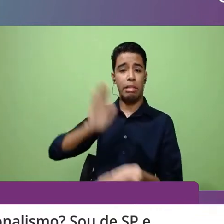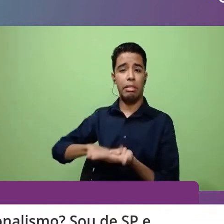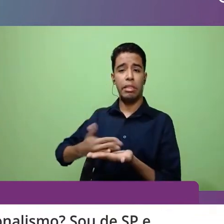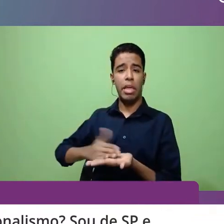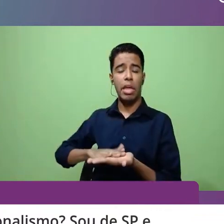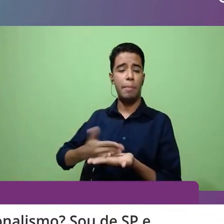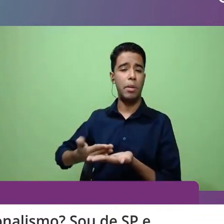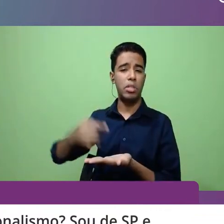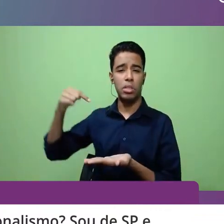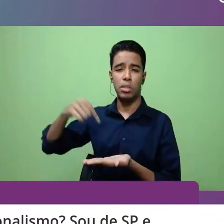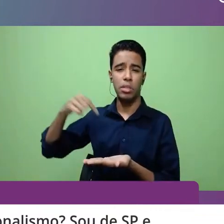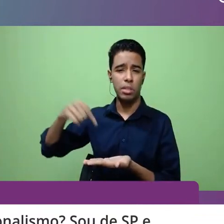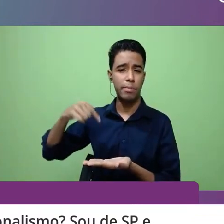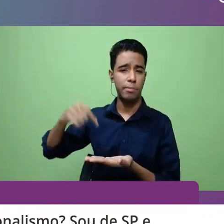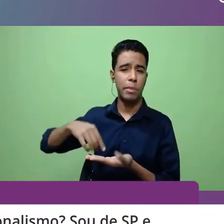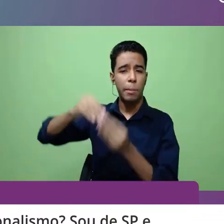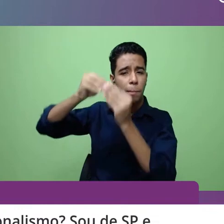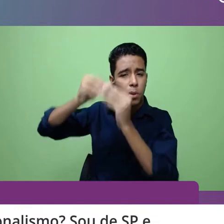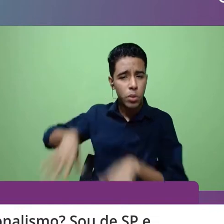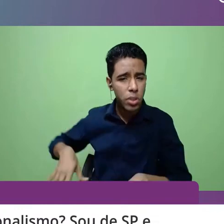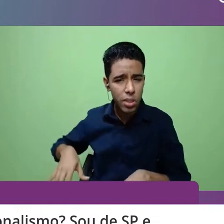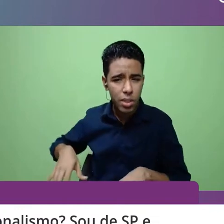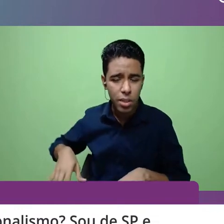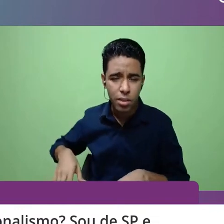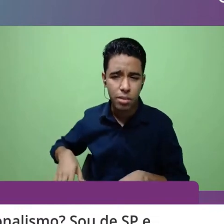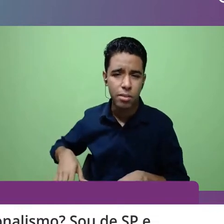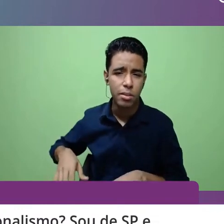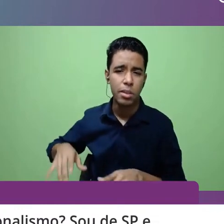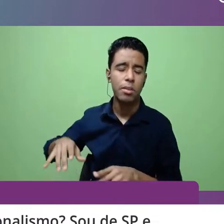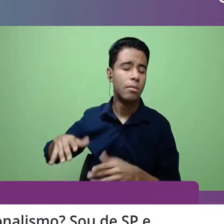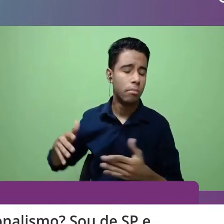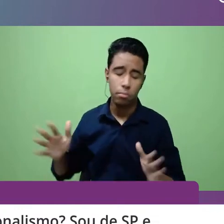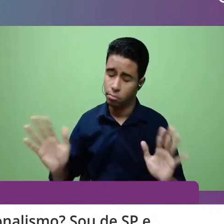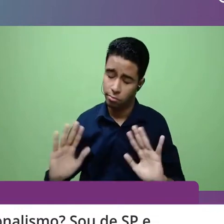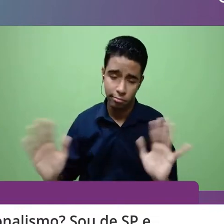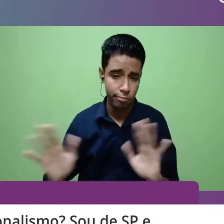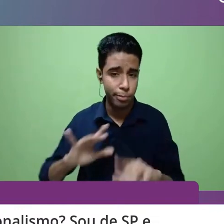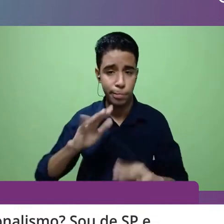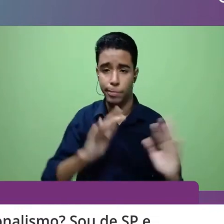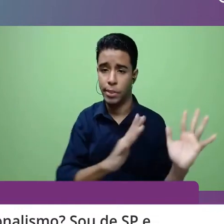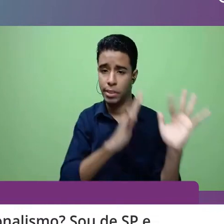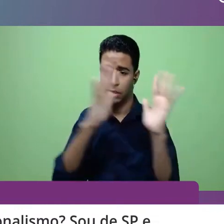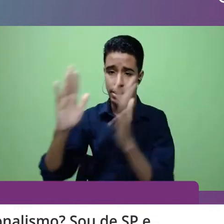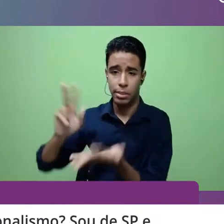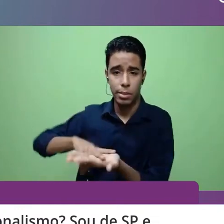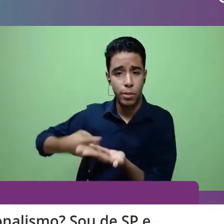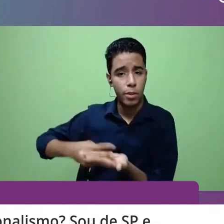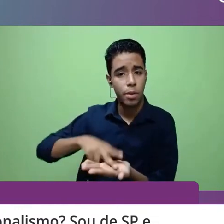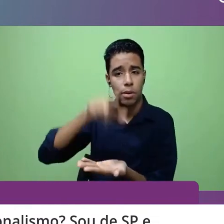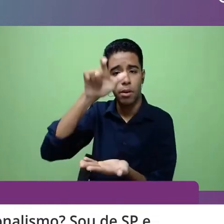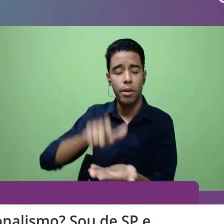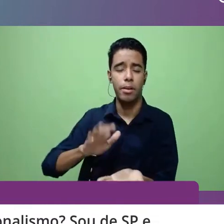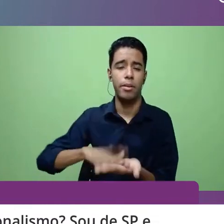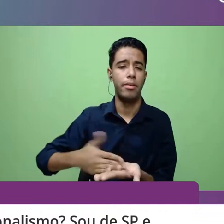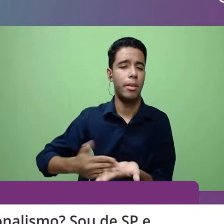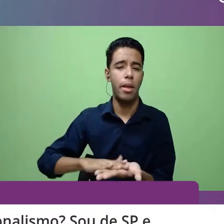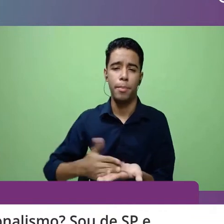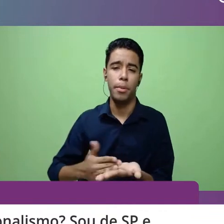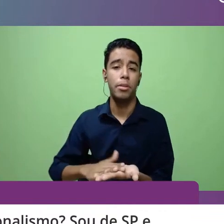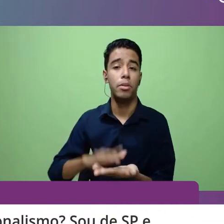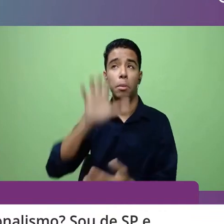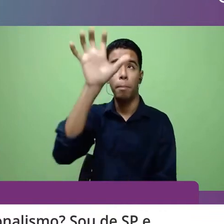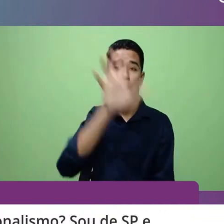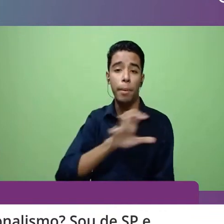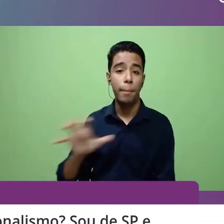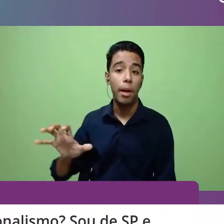um sinal que é regionalista que derrube um processo tradutório de um intérprete, muito pelo contrário. Se aquele intérprete tiver